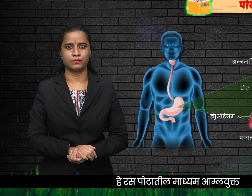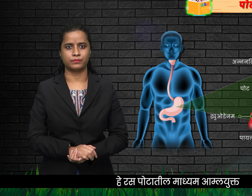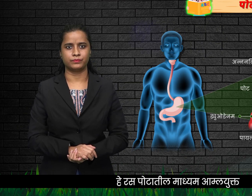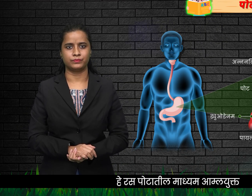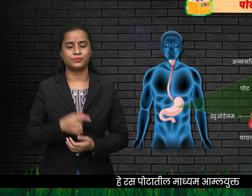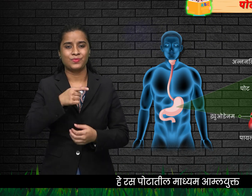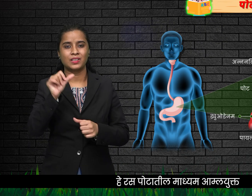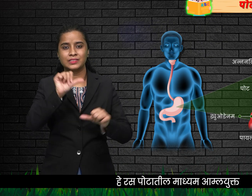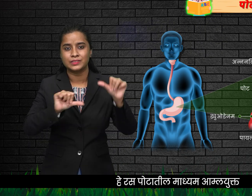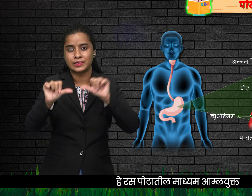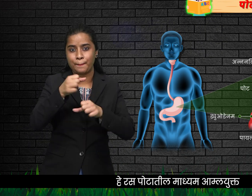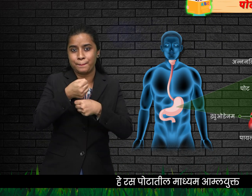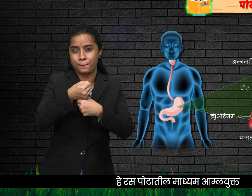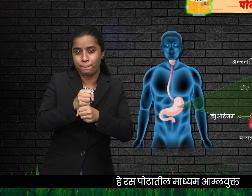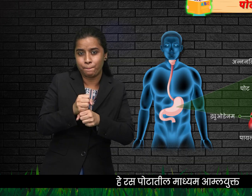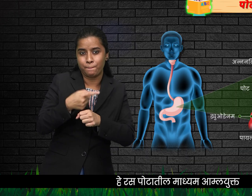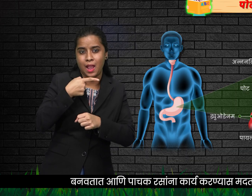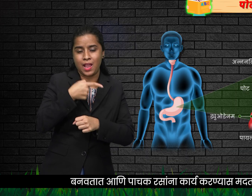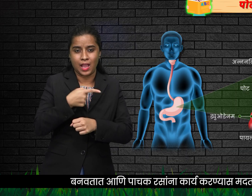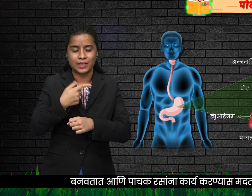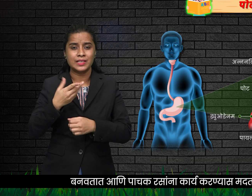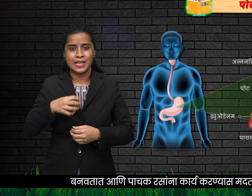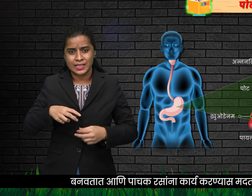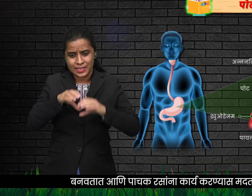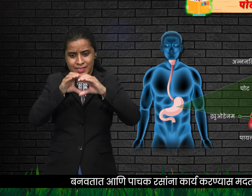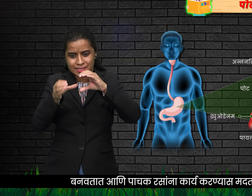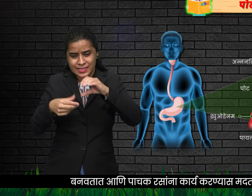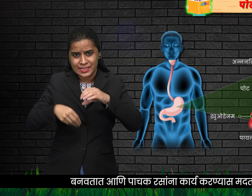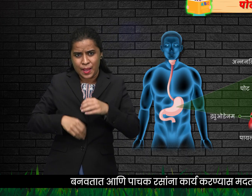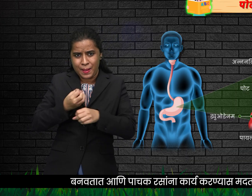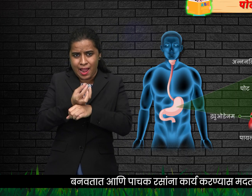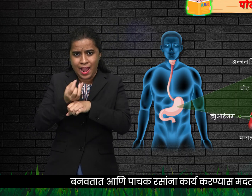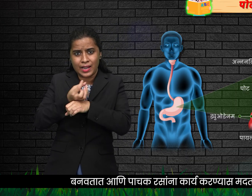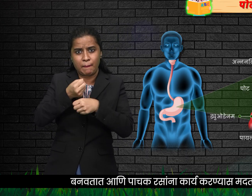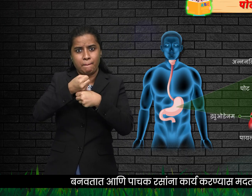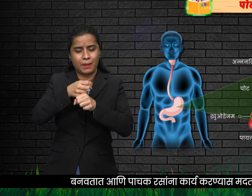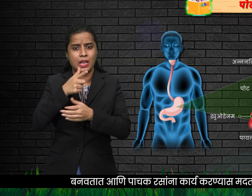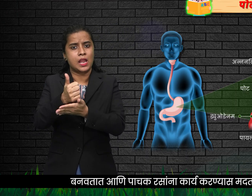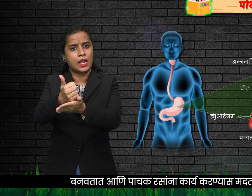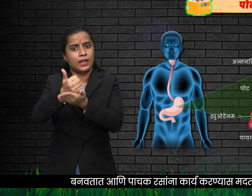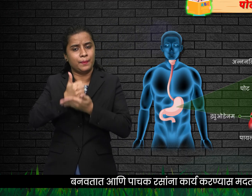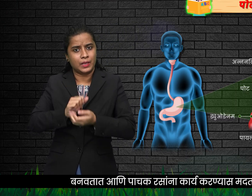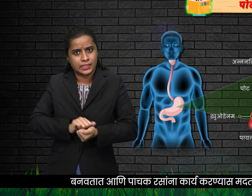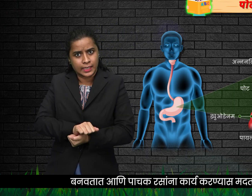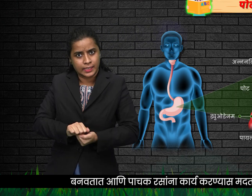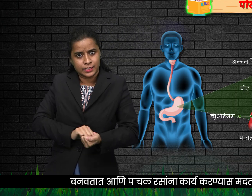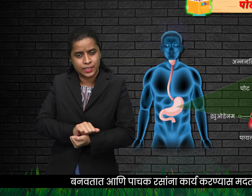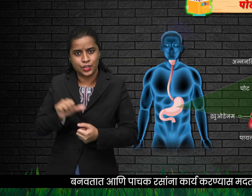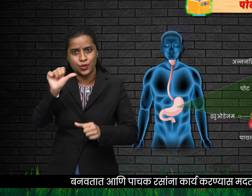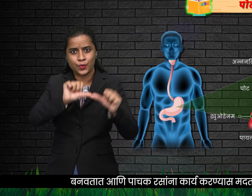हे रस पोटातील माध्यम आम्लयुक्त बनवतात आणि पाचक रसायन कार्य करण्यास मदत